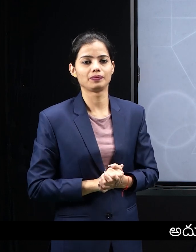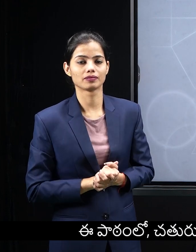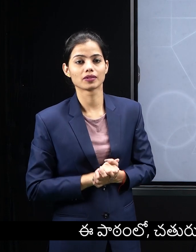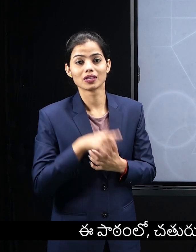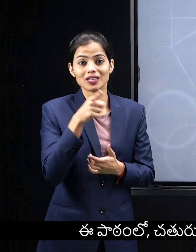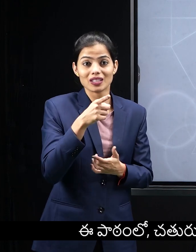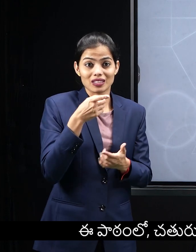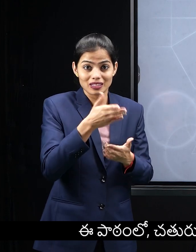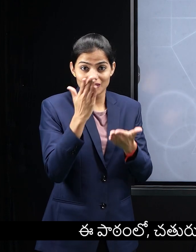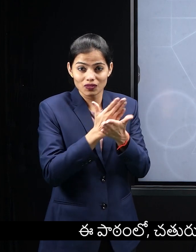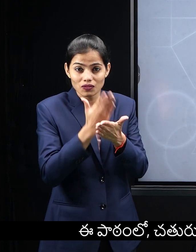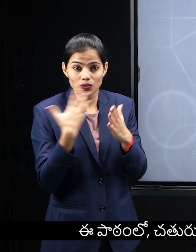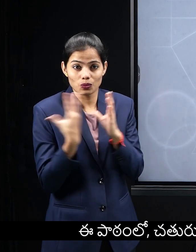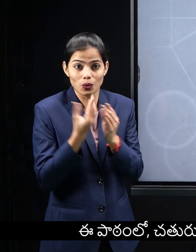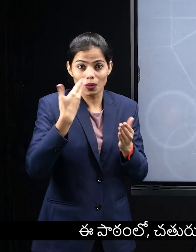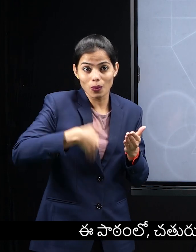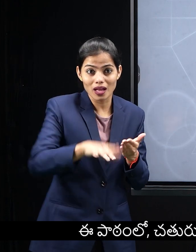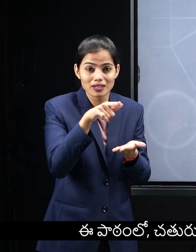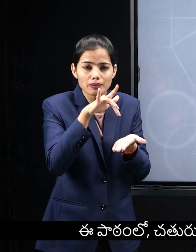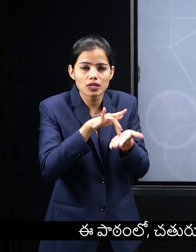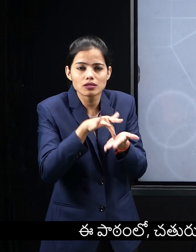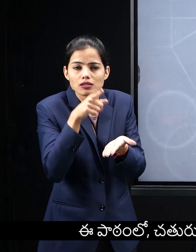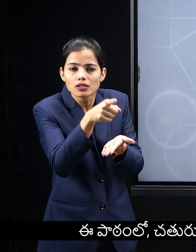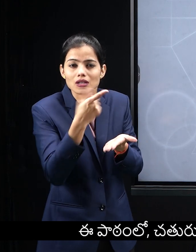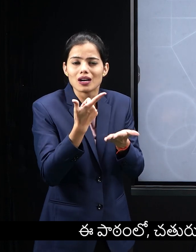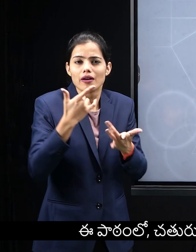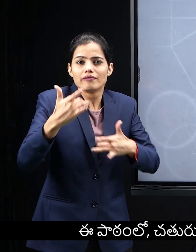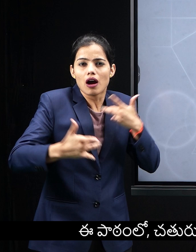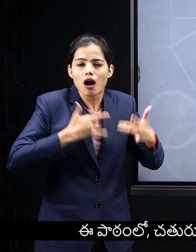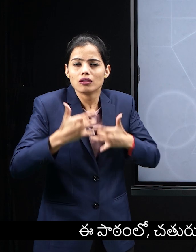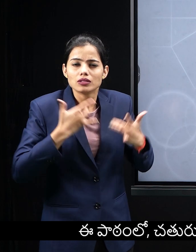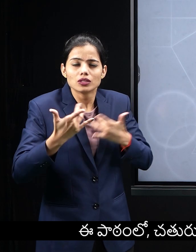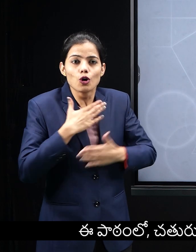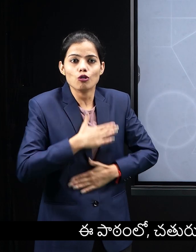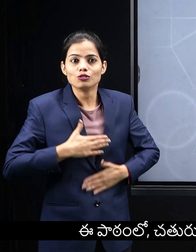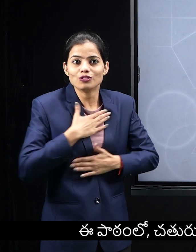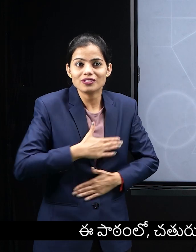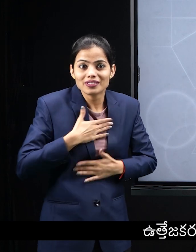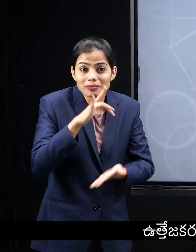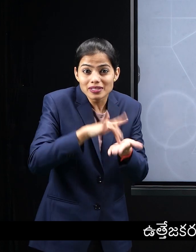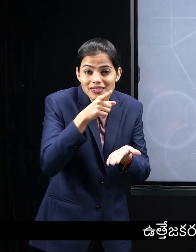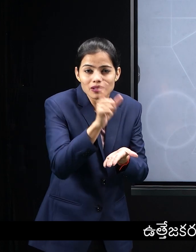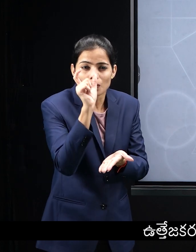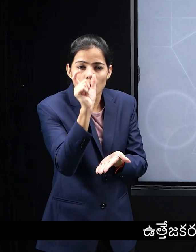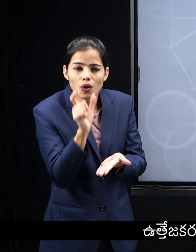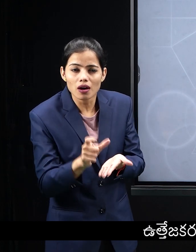ఈ పాఠంలో చతుర్భుజాల ప్రపంచాన్ని అన్వేషించడానికి మేము ఉత్తేజకరమైన